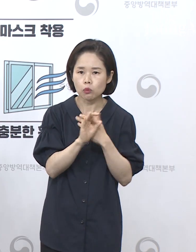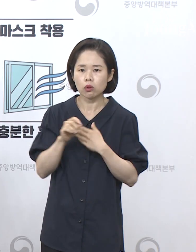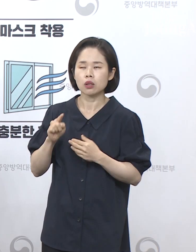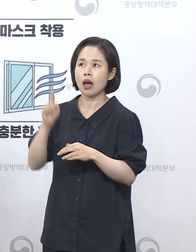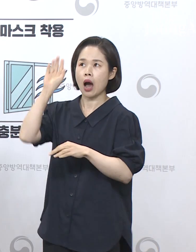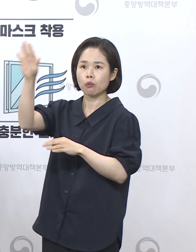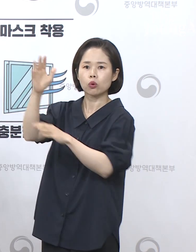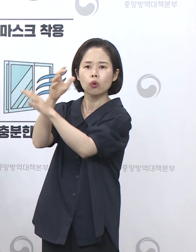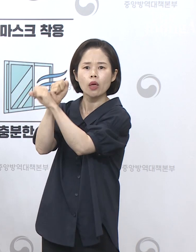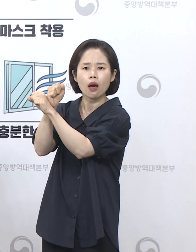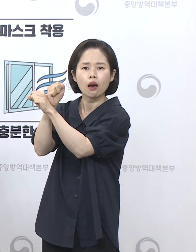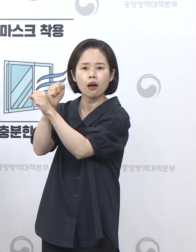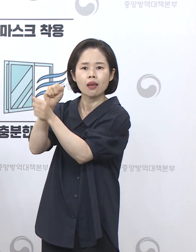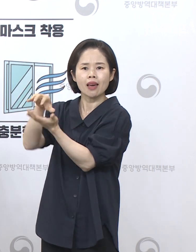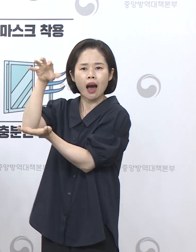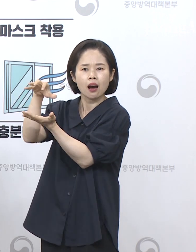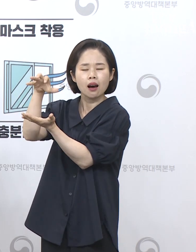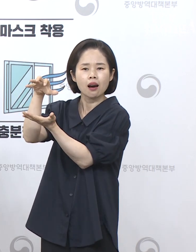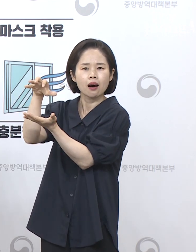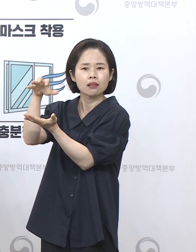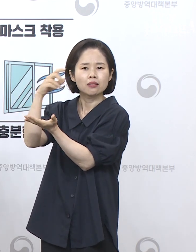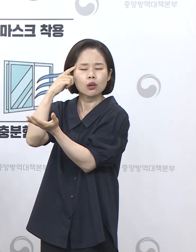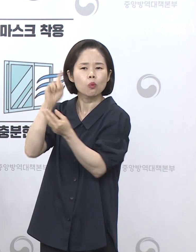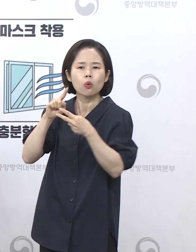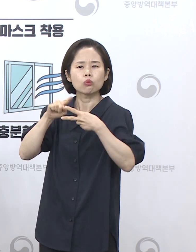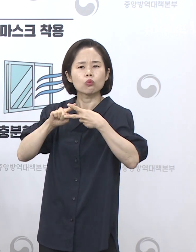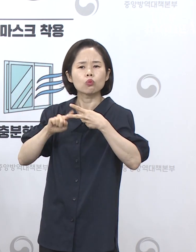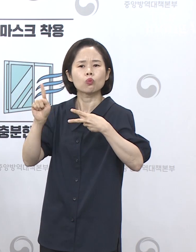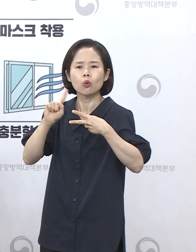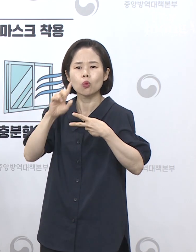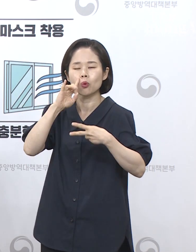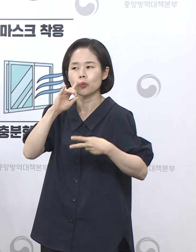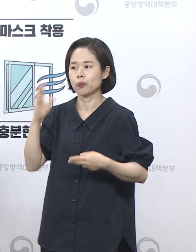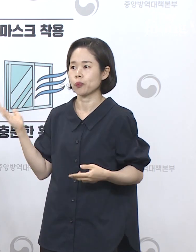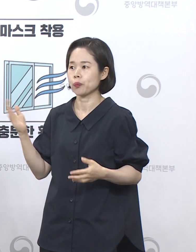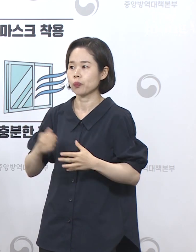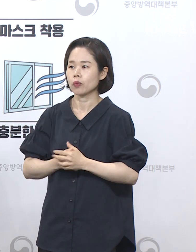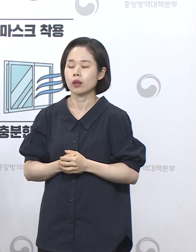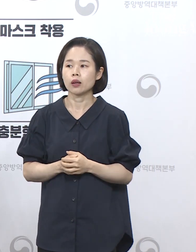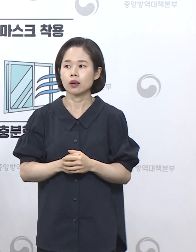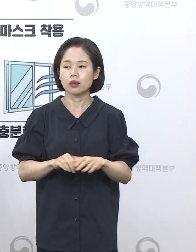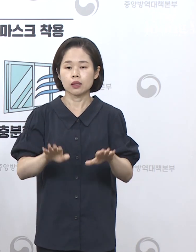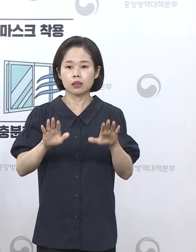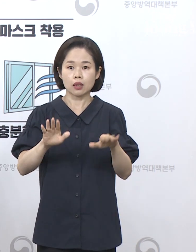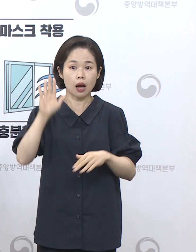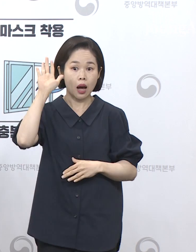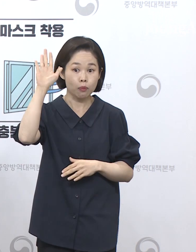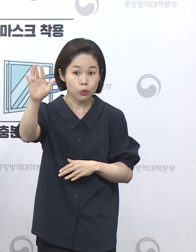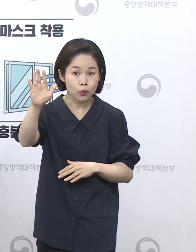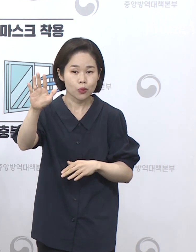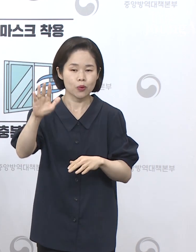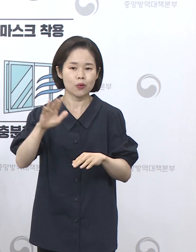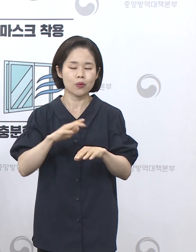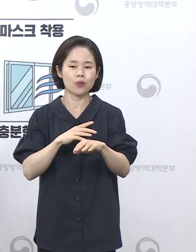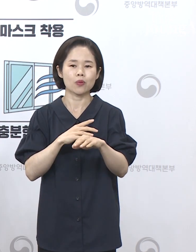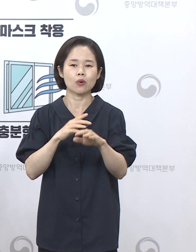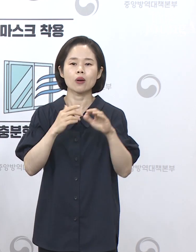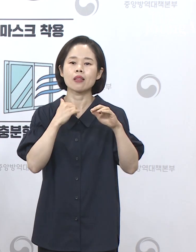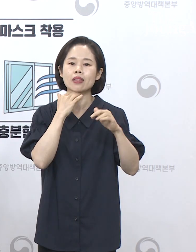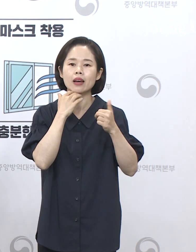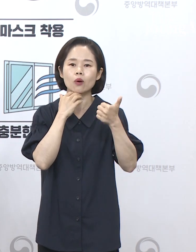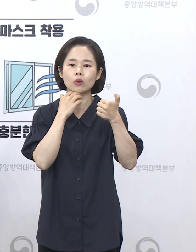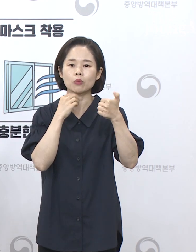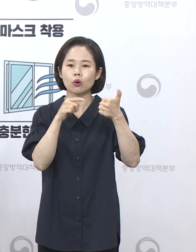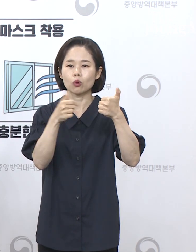했습니다. 네, 그 현재 그 2차 접종할 물량에 대해서는